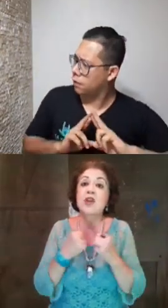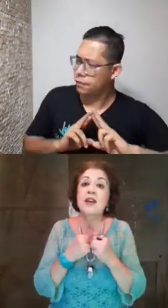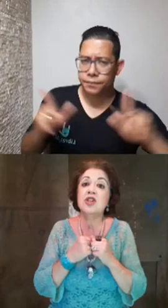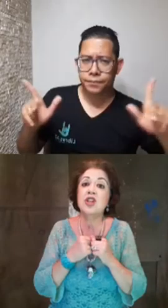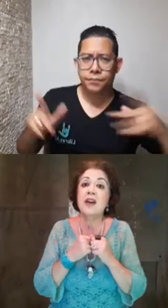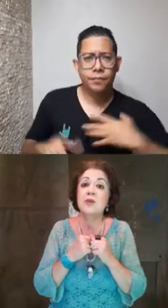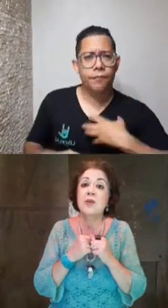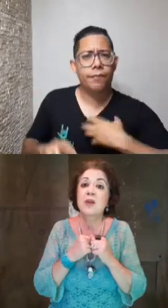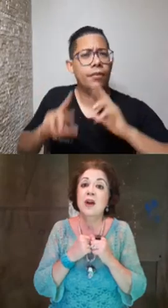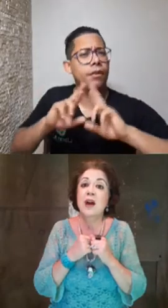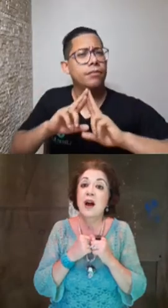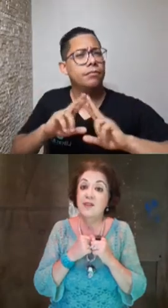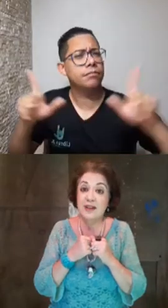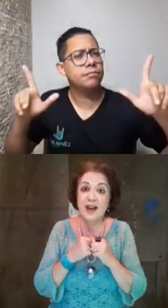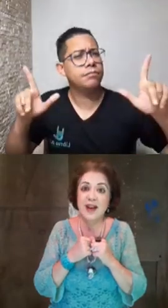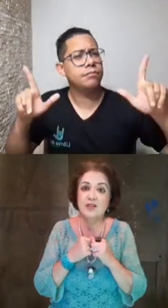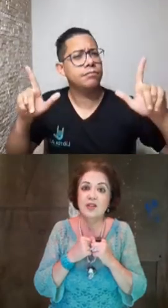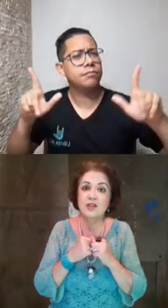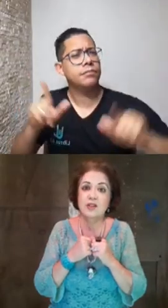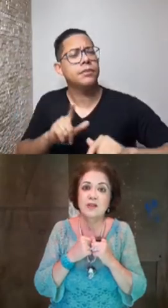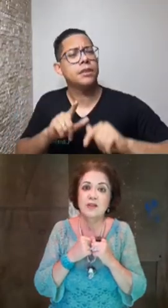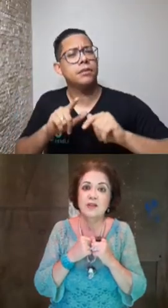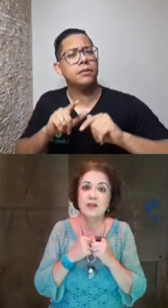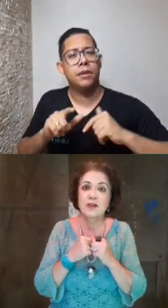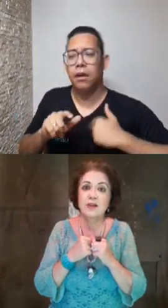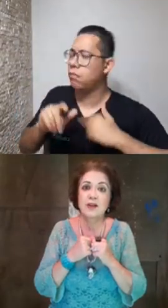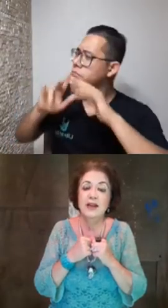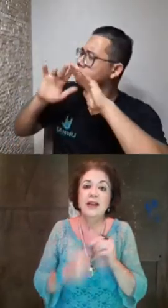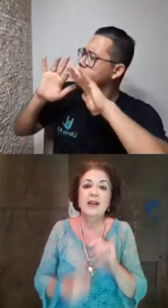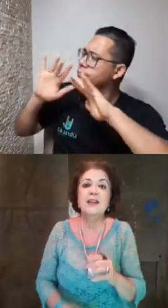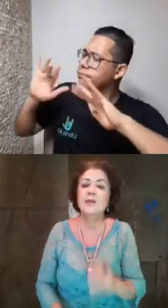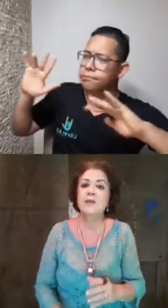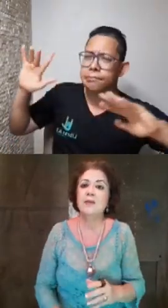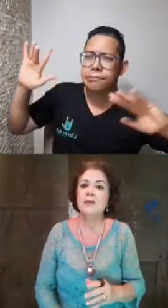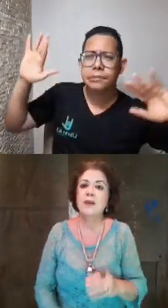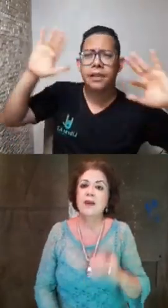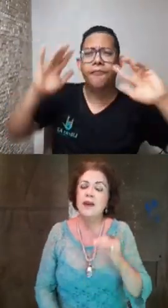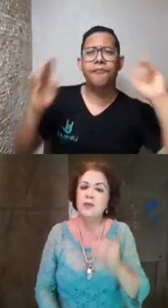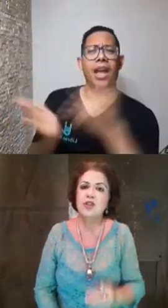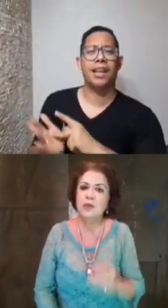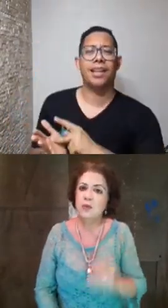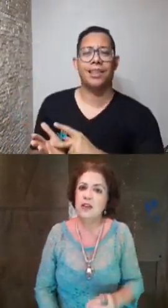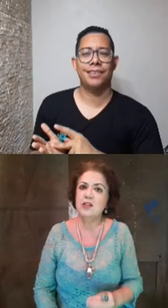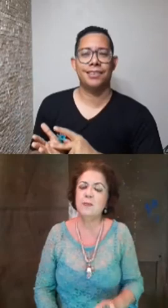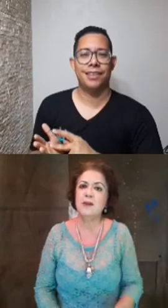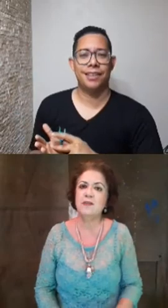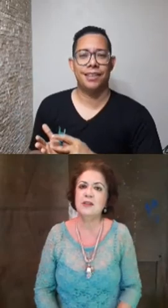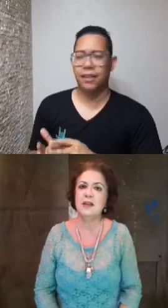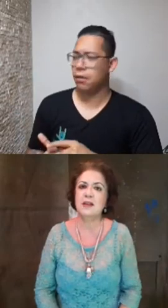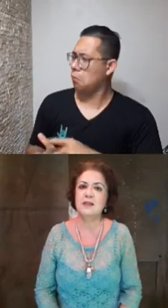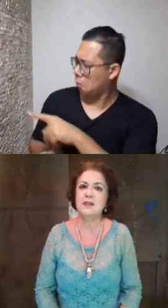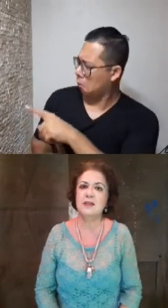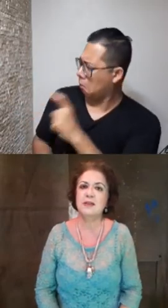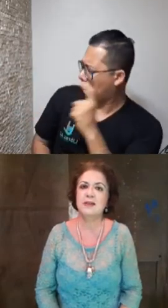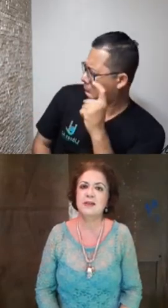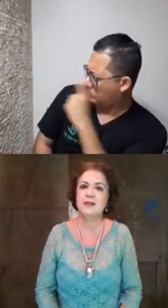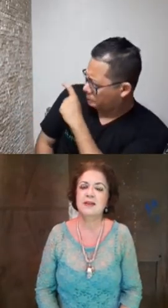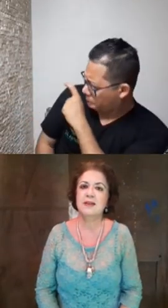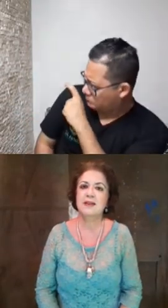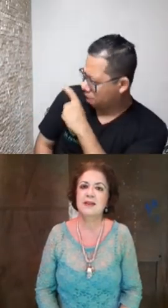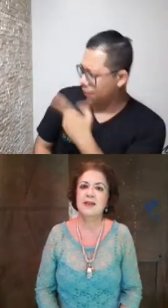só enxergo a verdade. Então, eu digo isso para vocês.